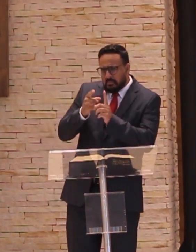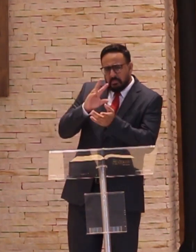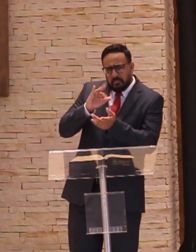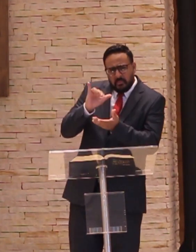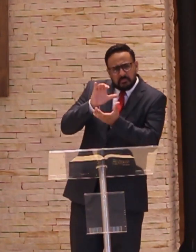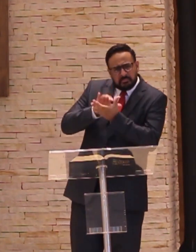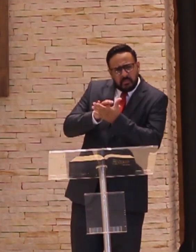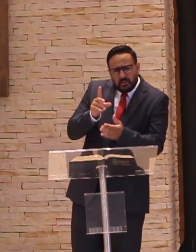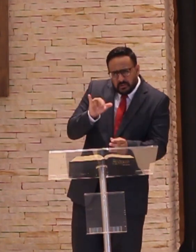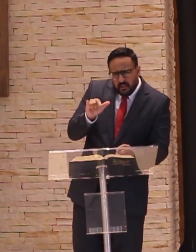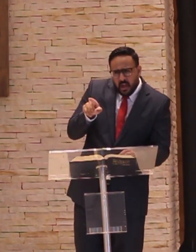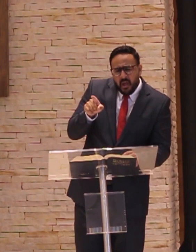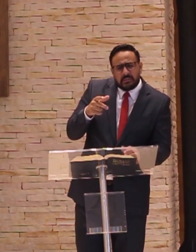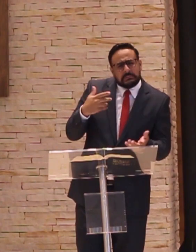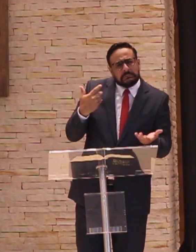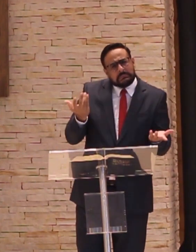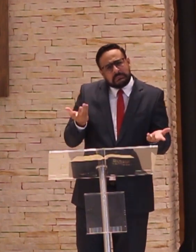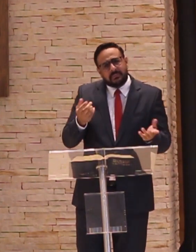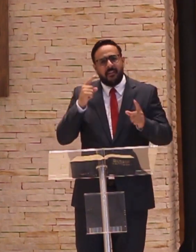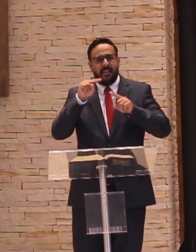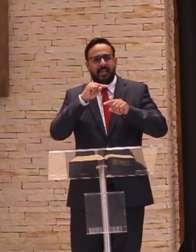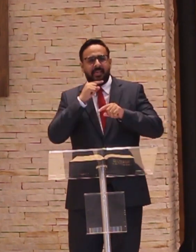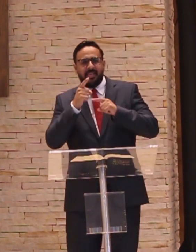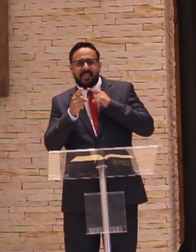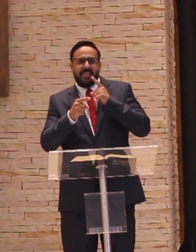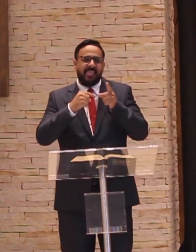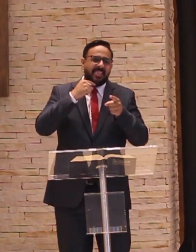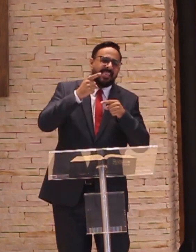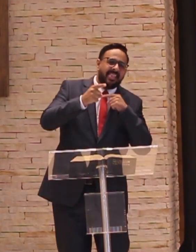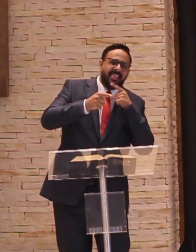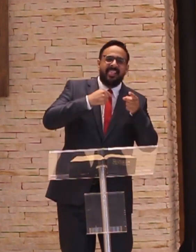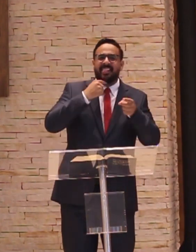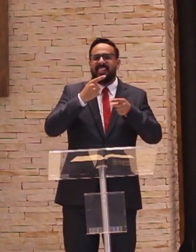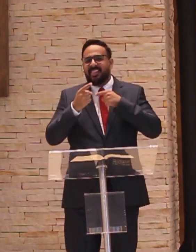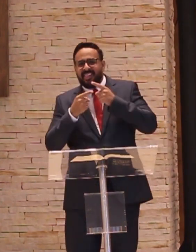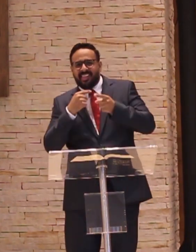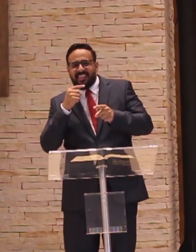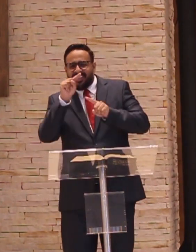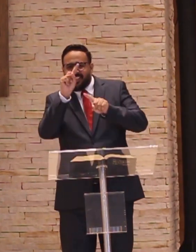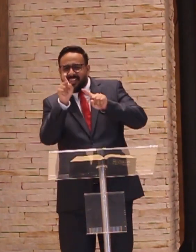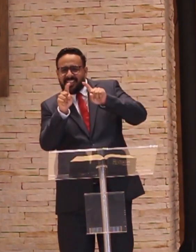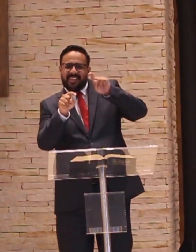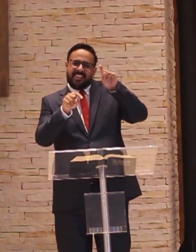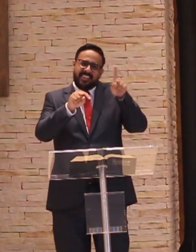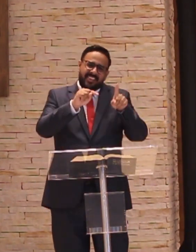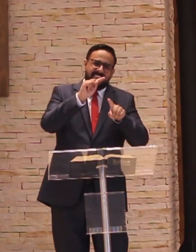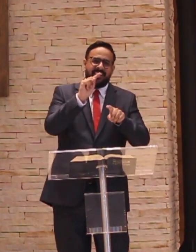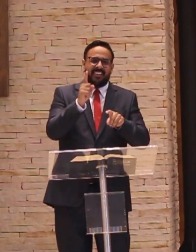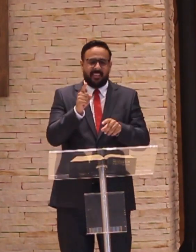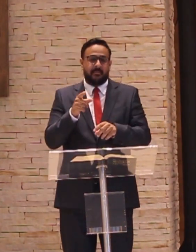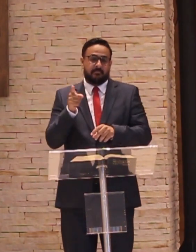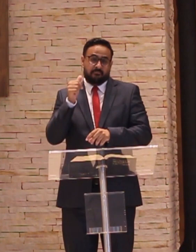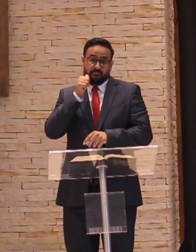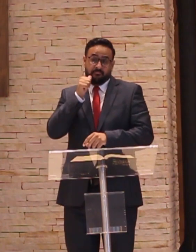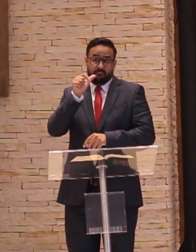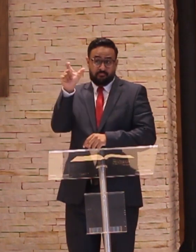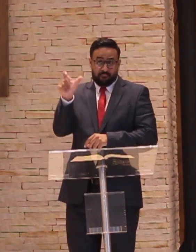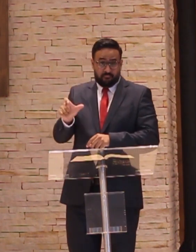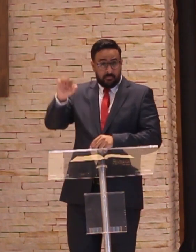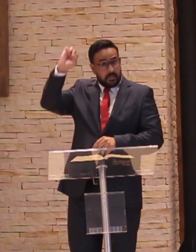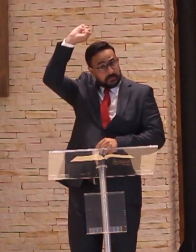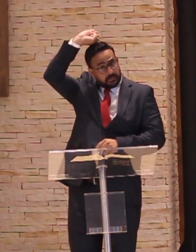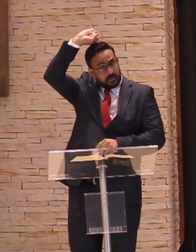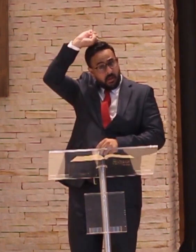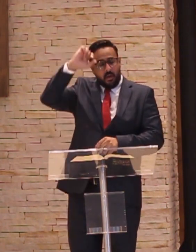sobre eles serem pais de uma grande nação. Então, a Sara e Abraão começaram a ficar com dúvida.